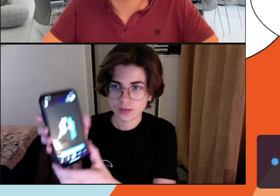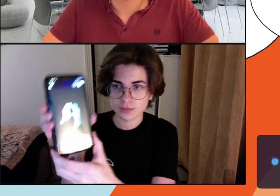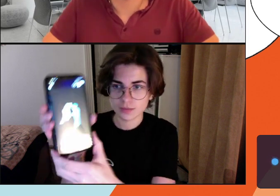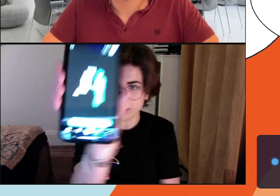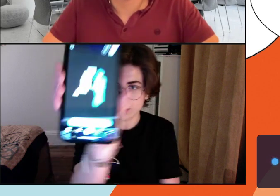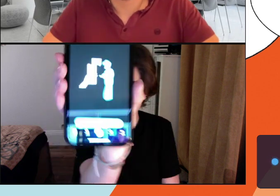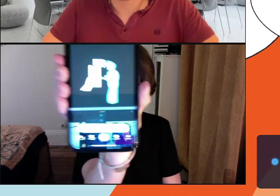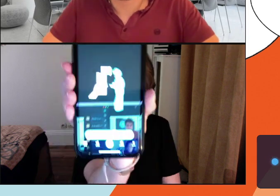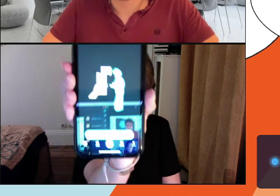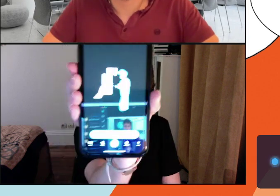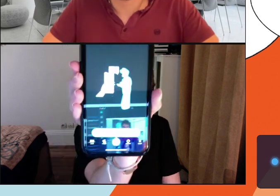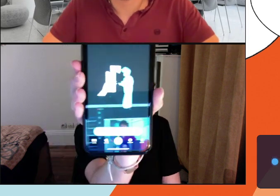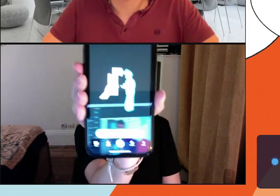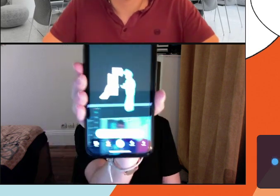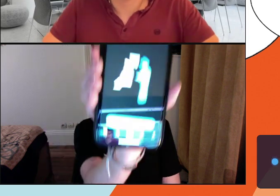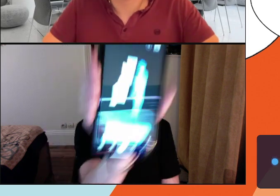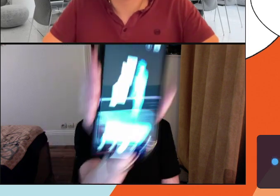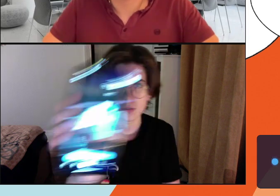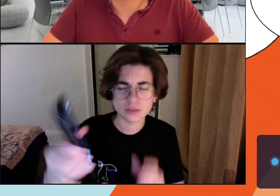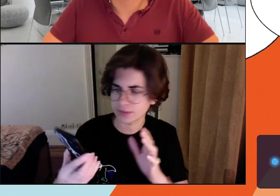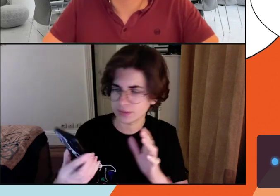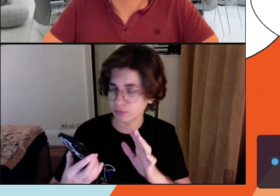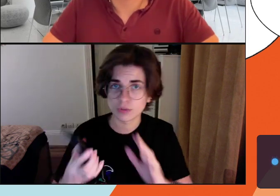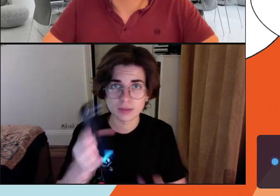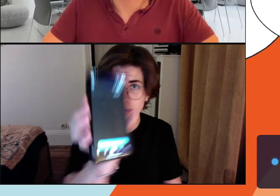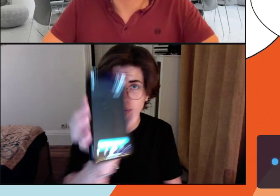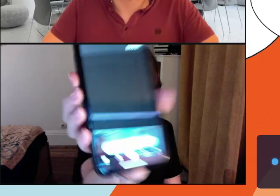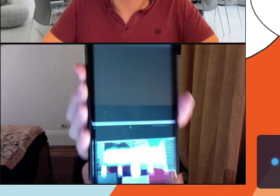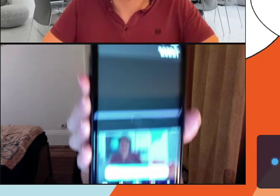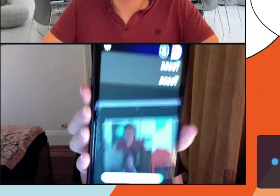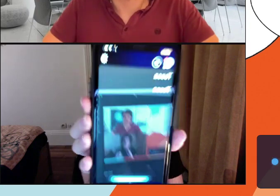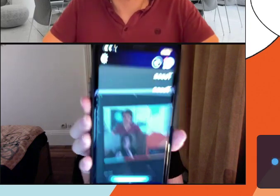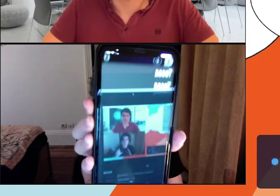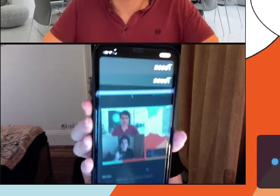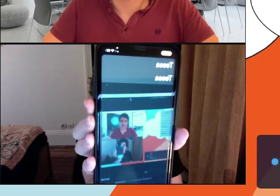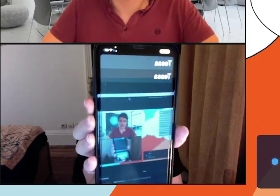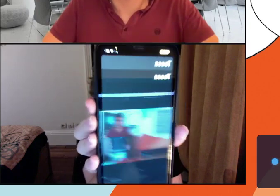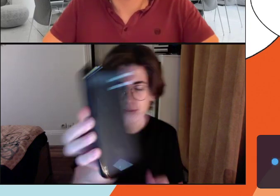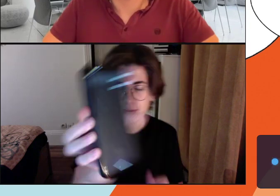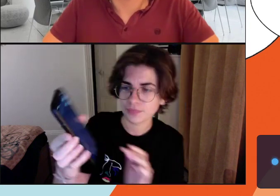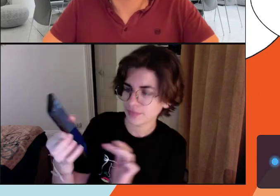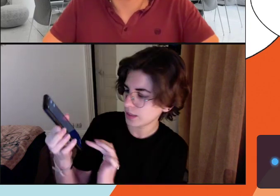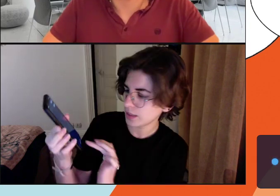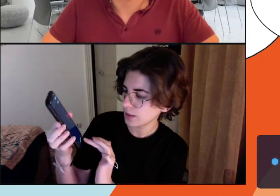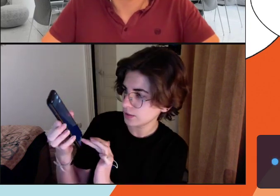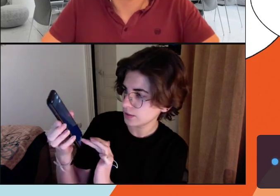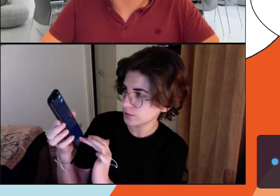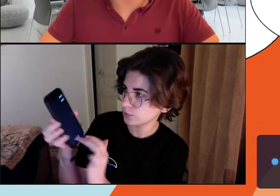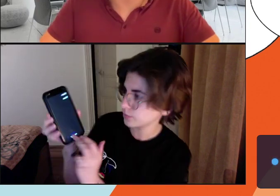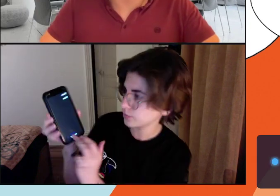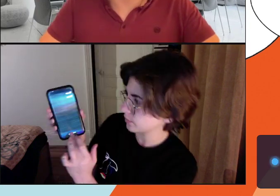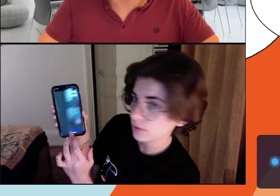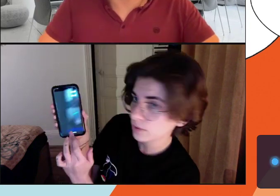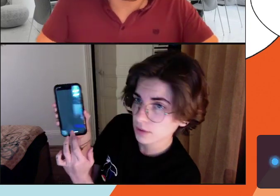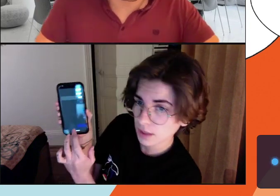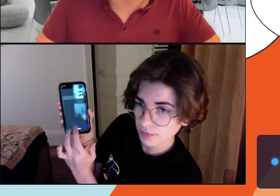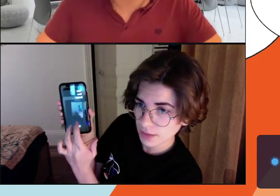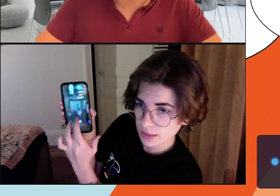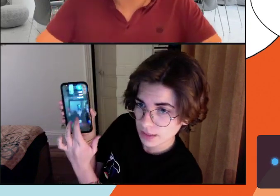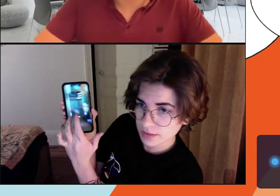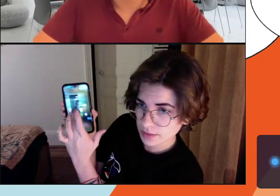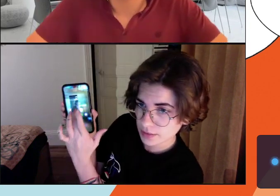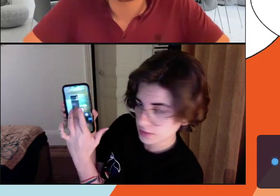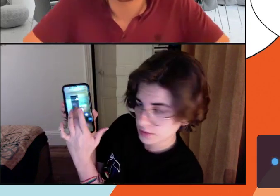C'est ça. Si vous voyez bien. Ok. Je Bonjour, joue. bonjour. à faire